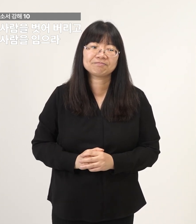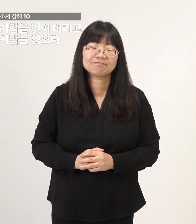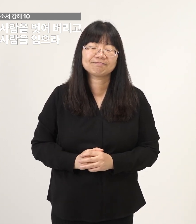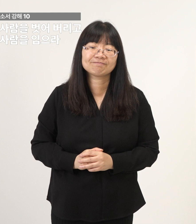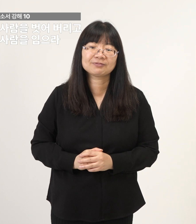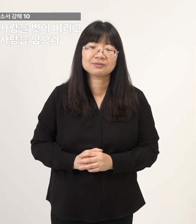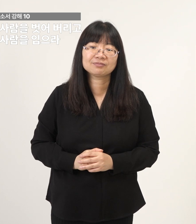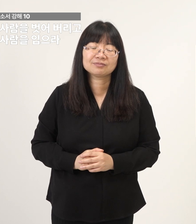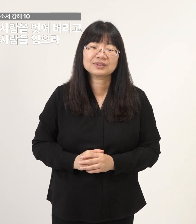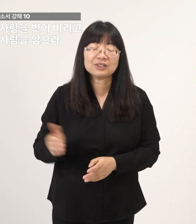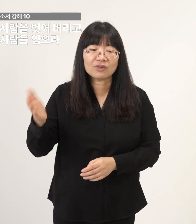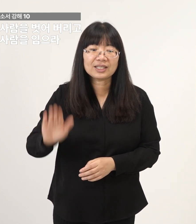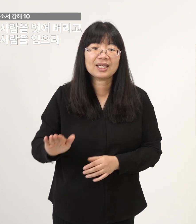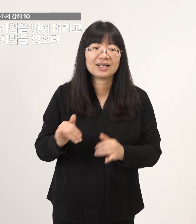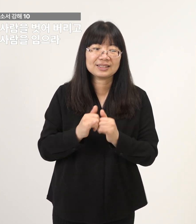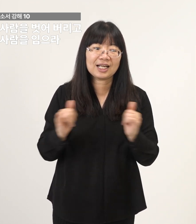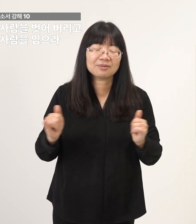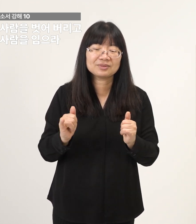깨달아요.